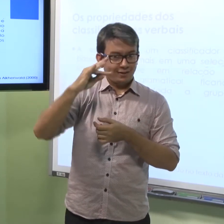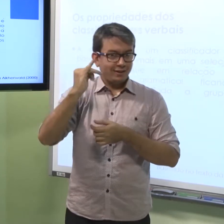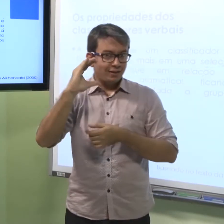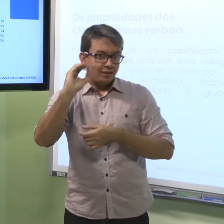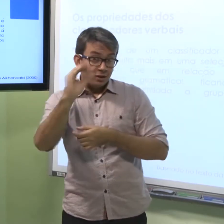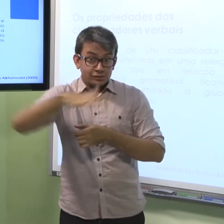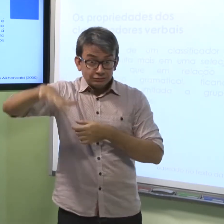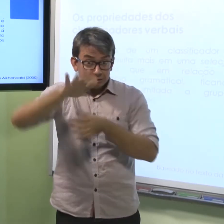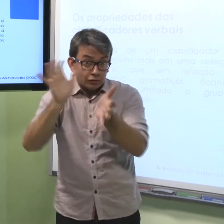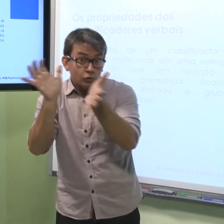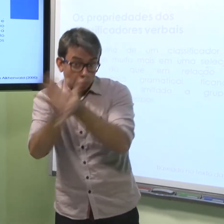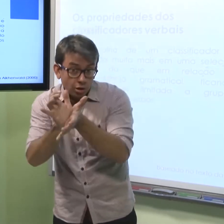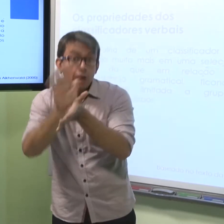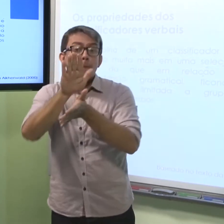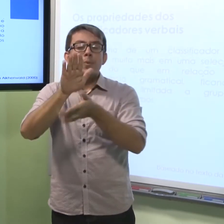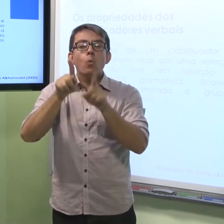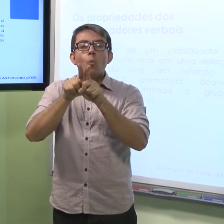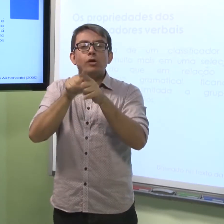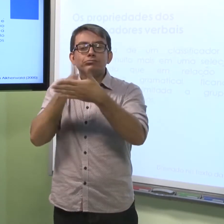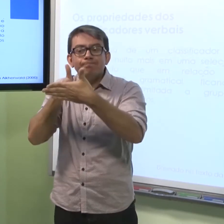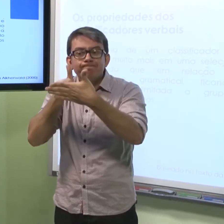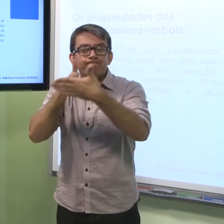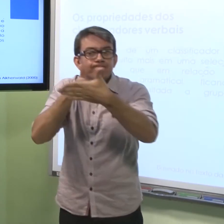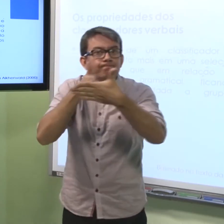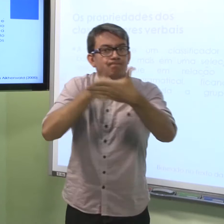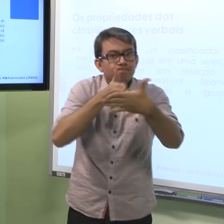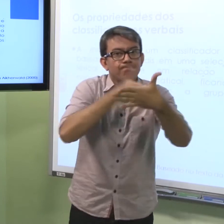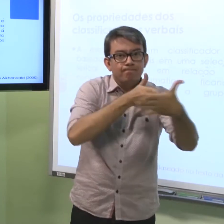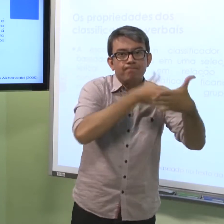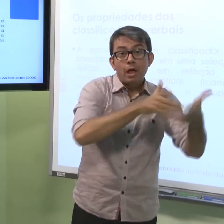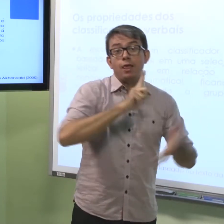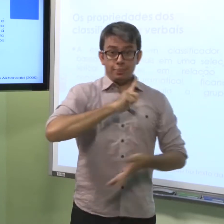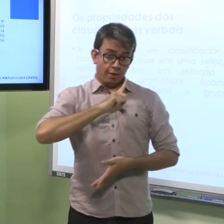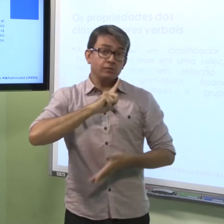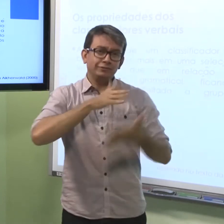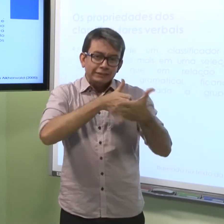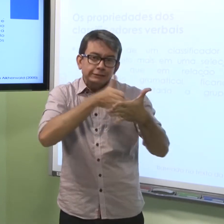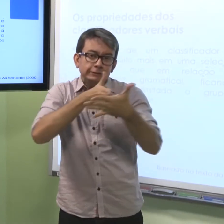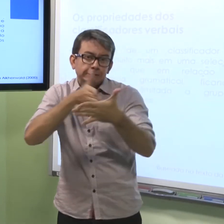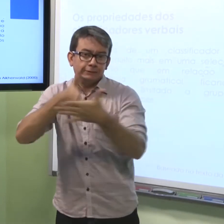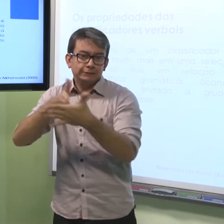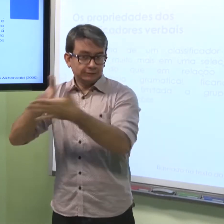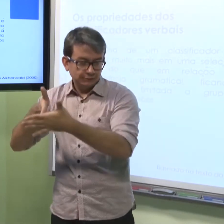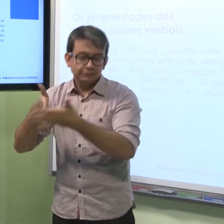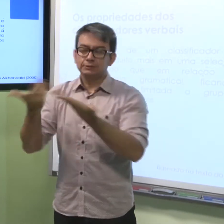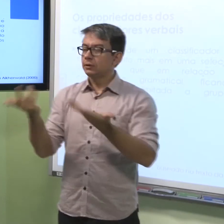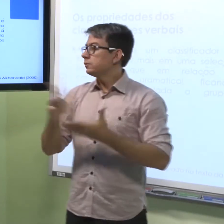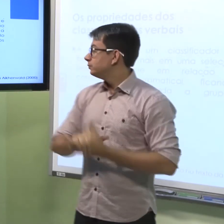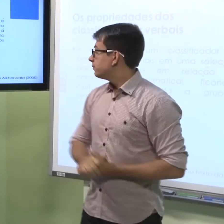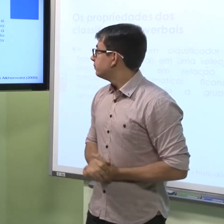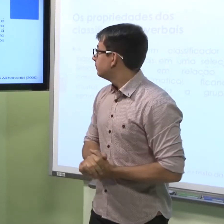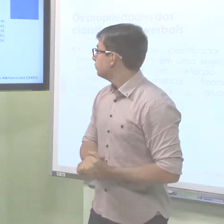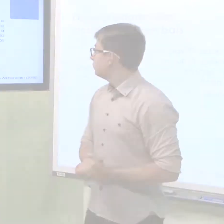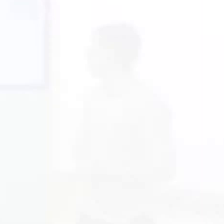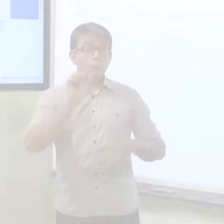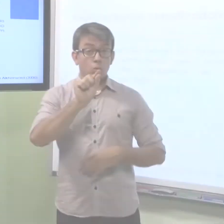Os estudos semânticos, eles possuem suas limitações em relação aos